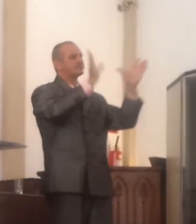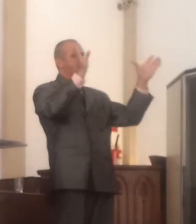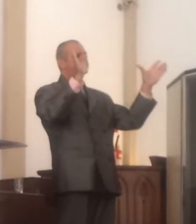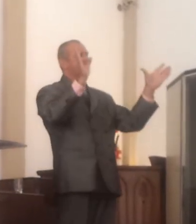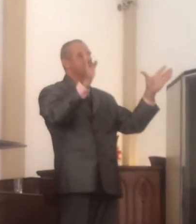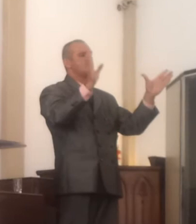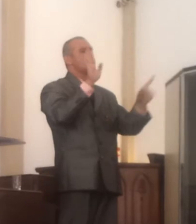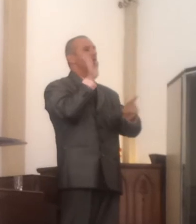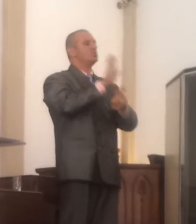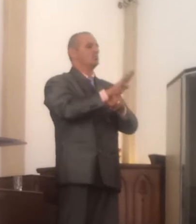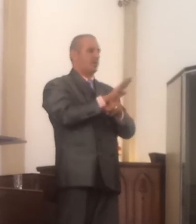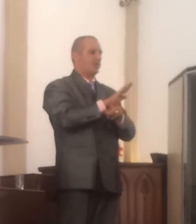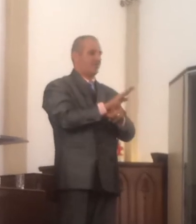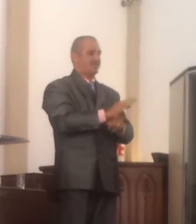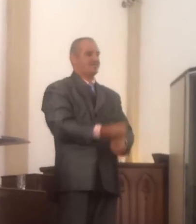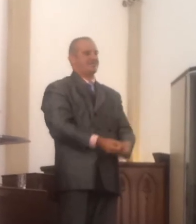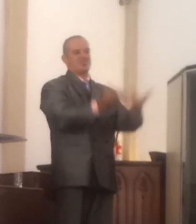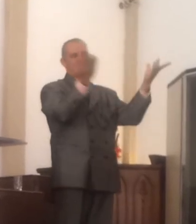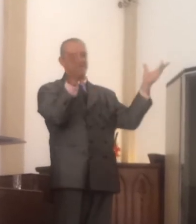irmãos.